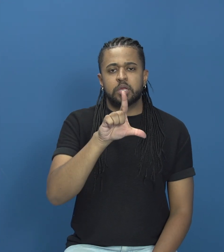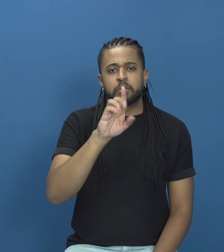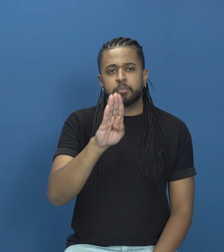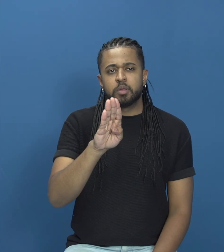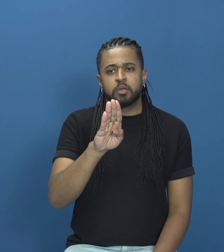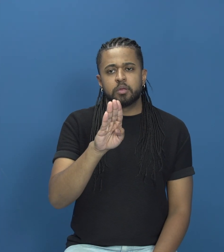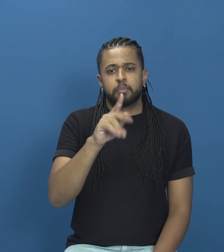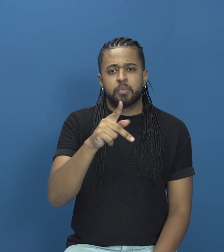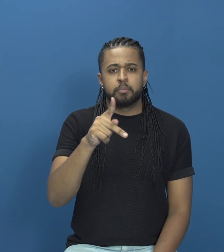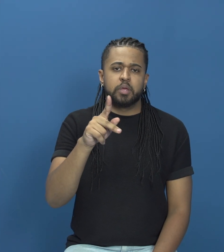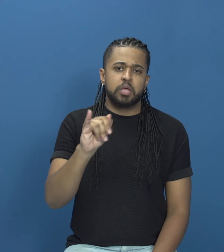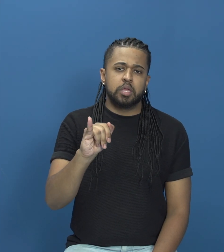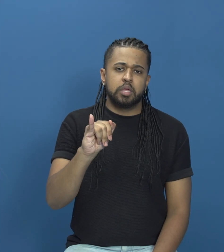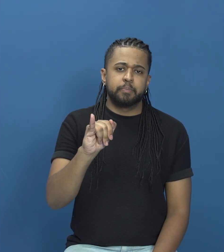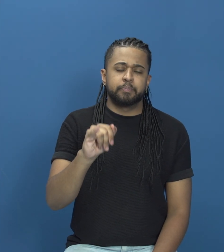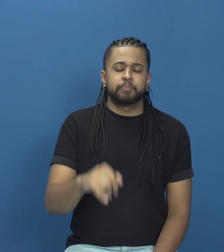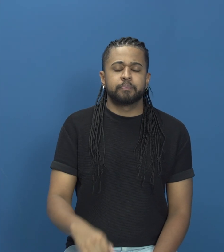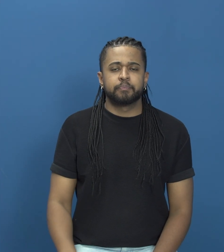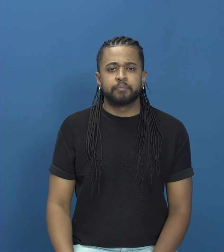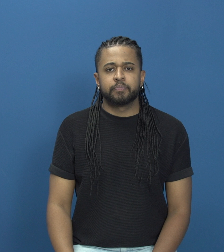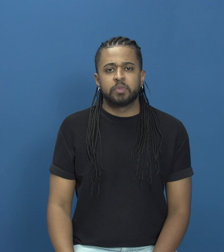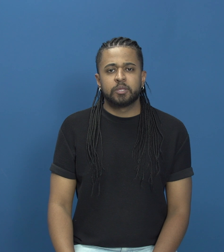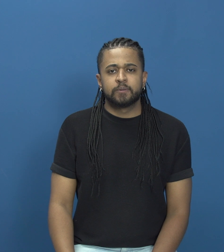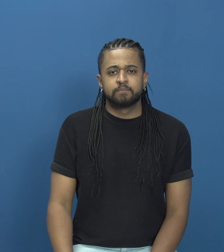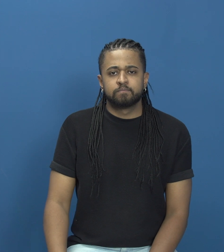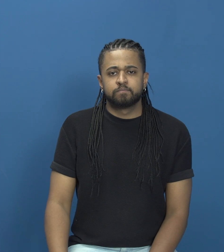LB, PPI, fecha parênteses.